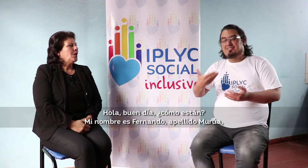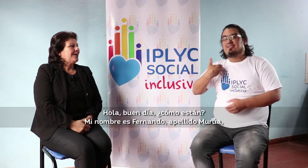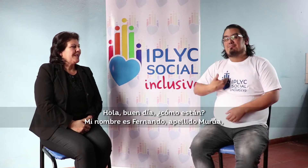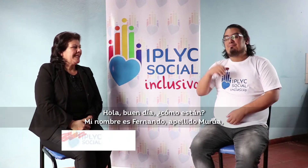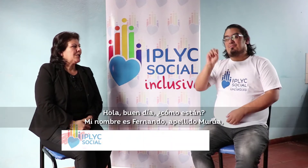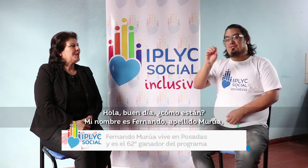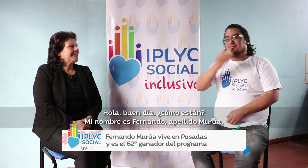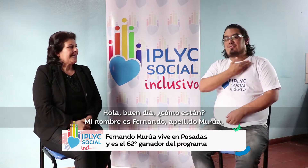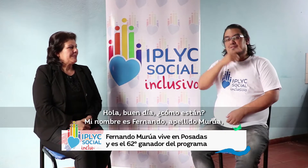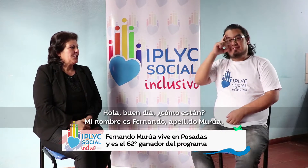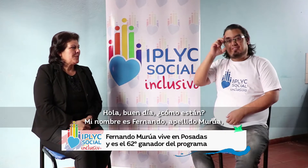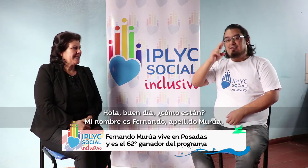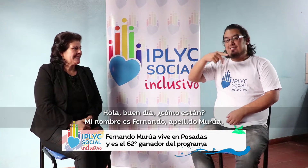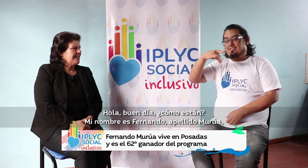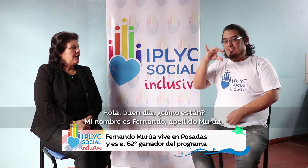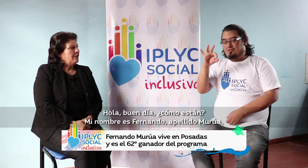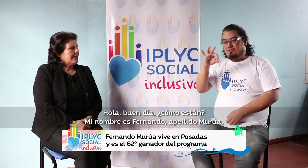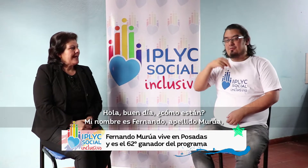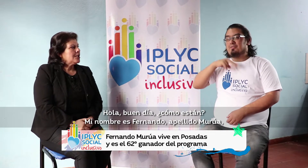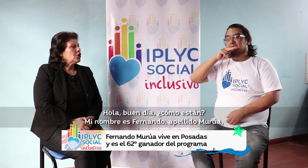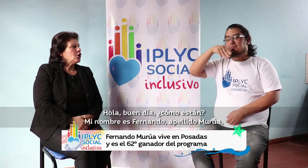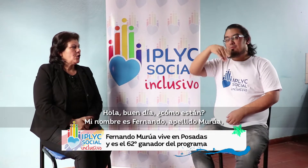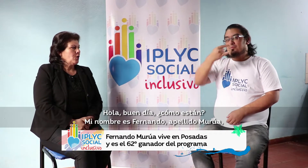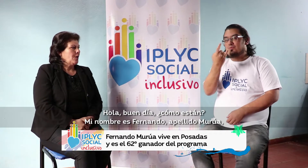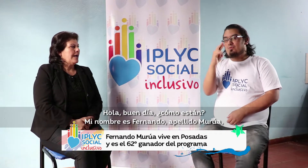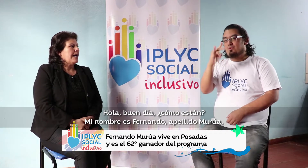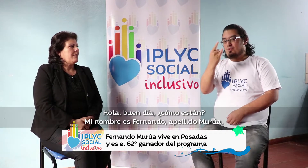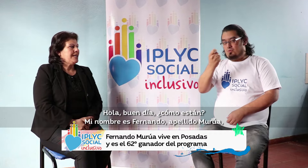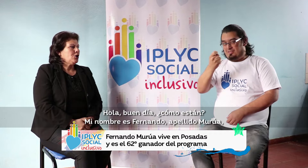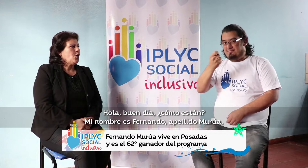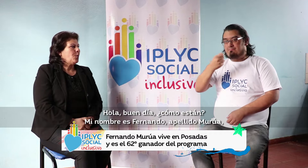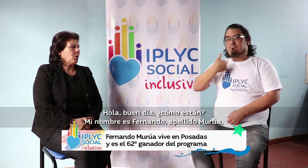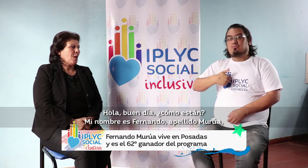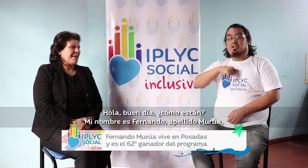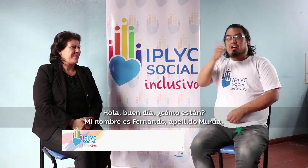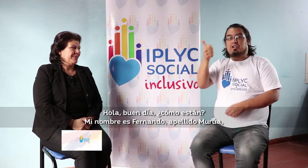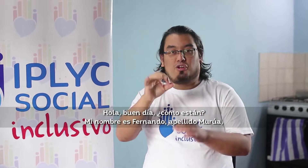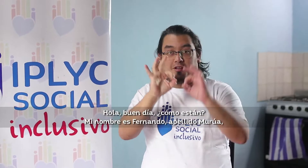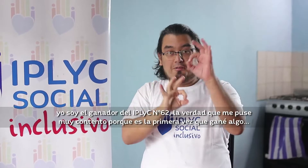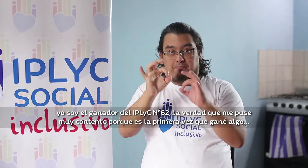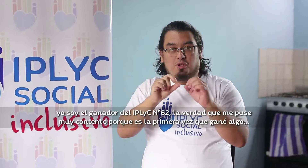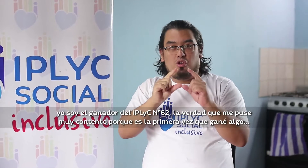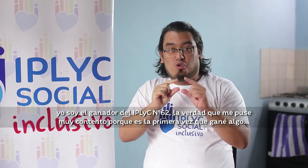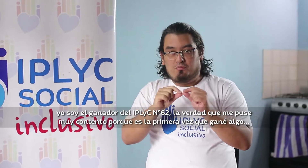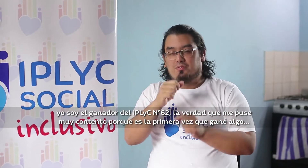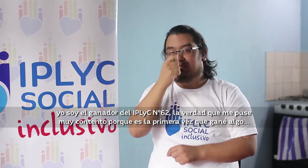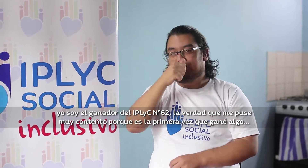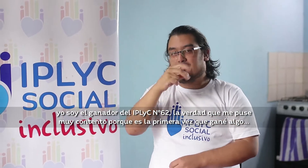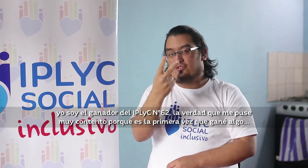Hola, buen día, ¿cómo están? Mi nombre es Fernando, apellido Murúa. Yo soy el ganador del IPLIC